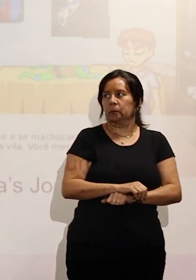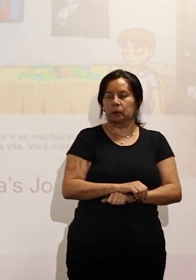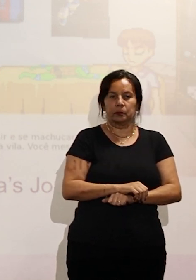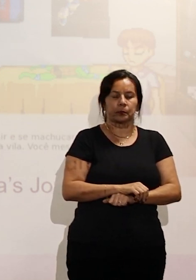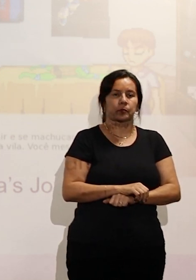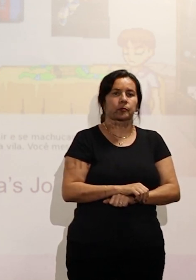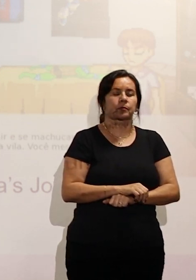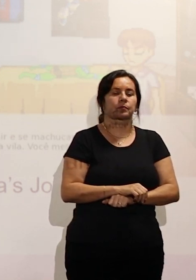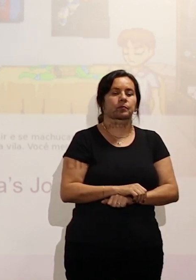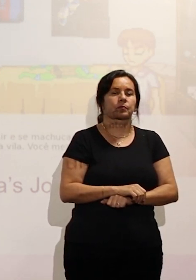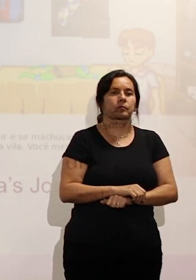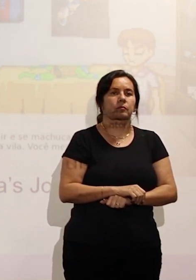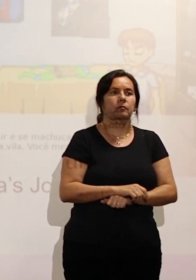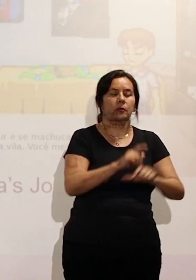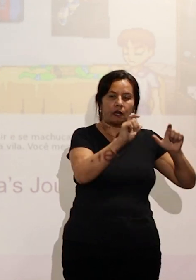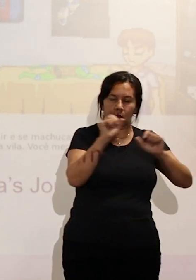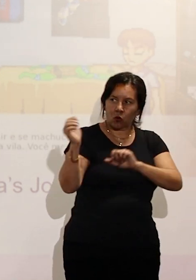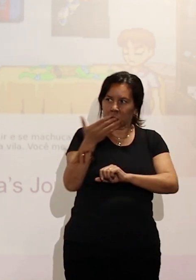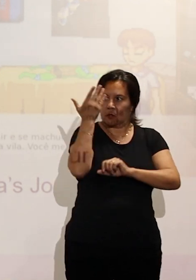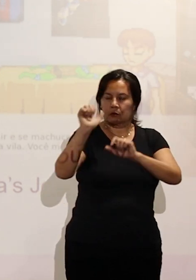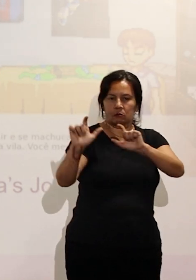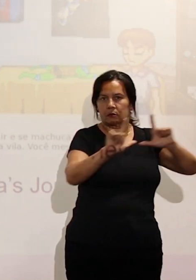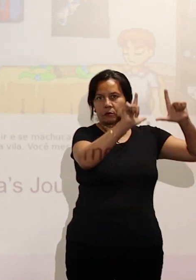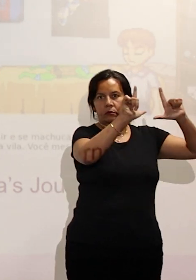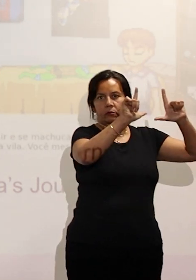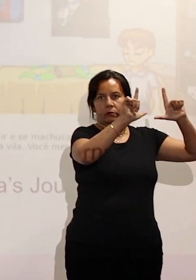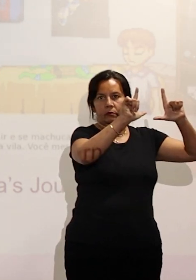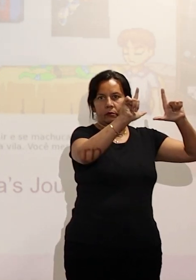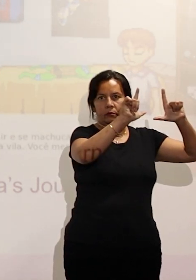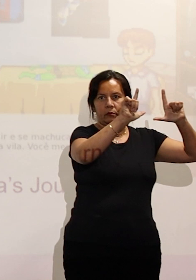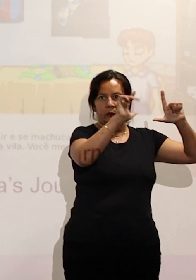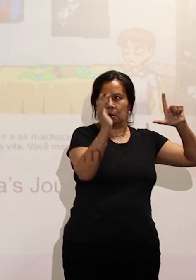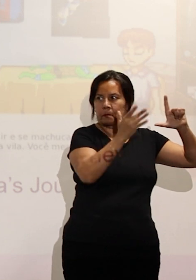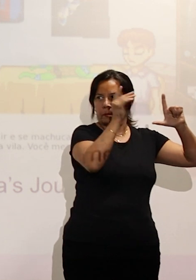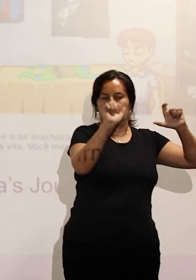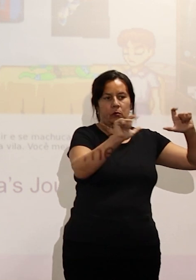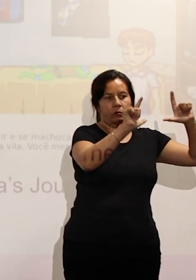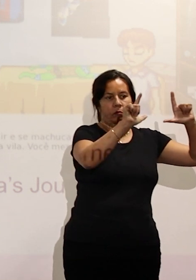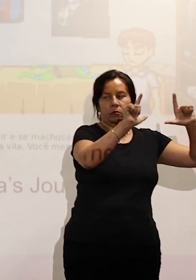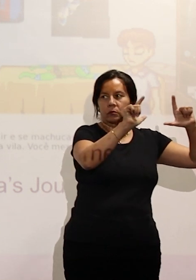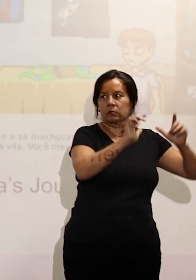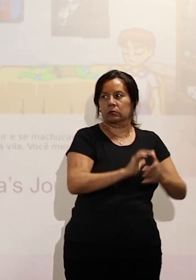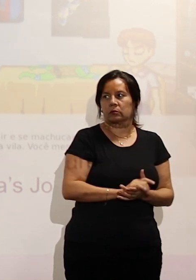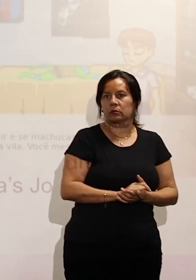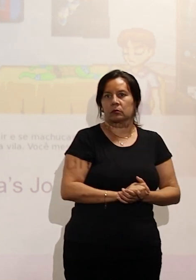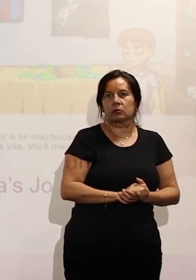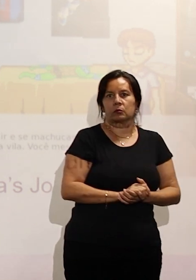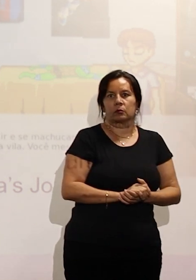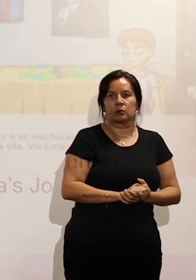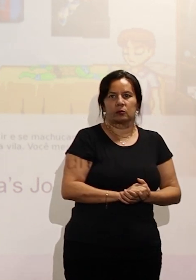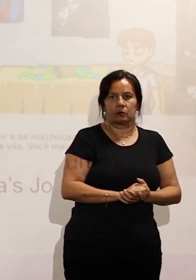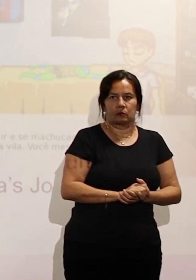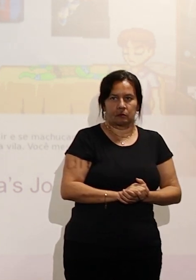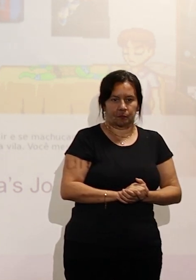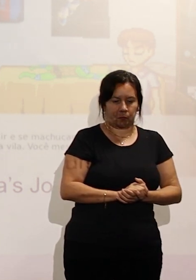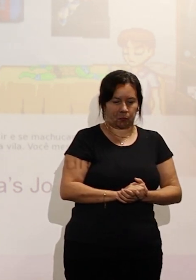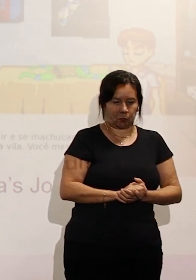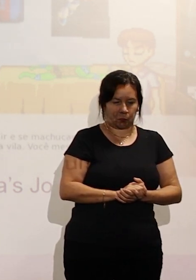Obrigada. Obrigada. E pode passar para o próximo slide. E agora a gente já chegou na parte de concept art em si. Obrigada.